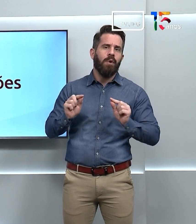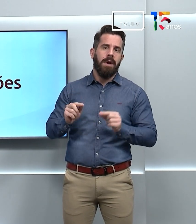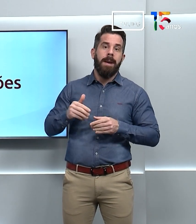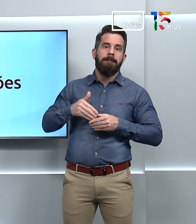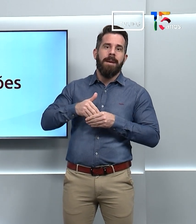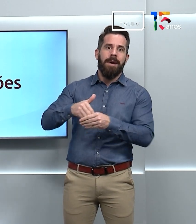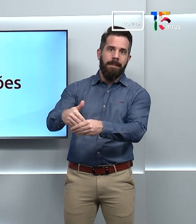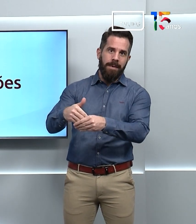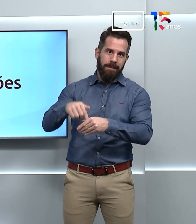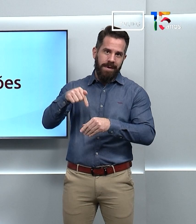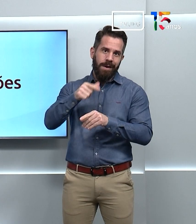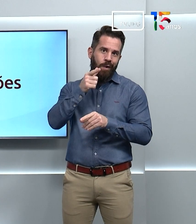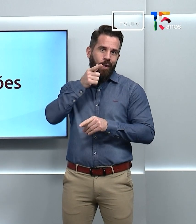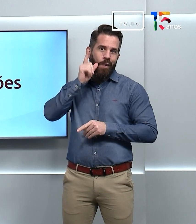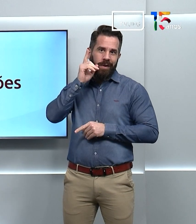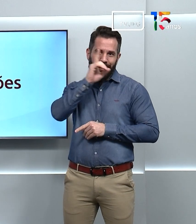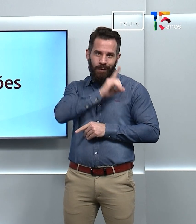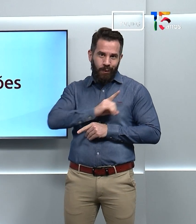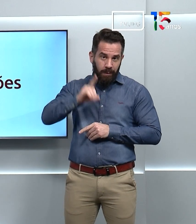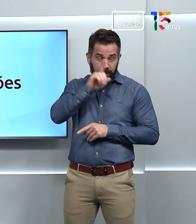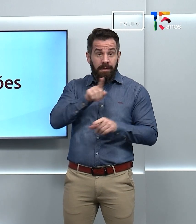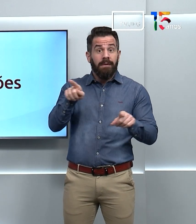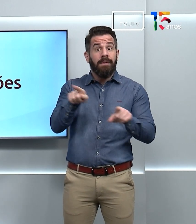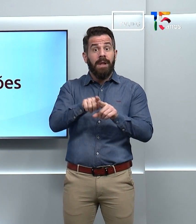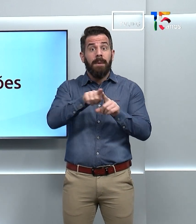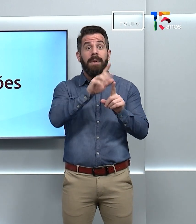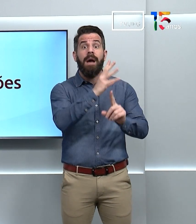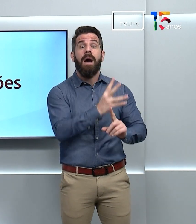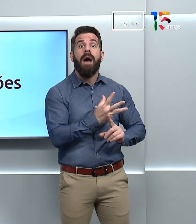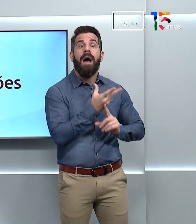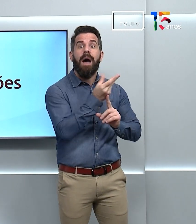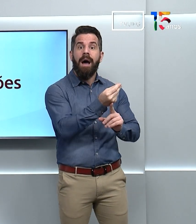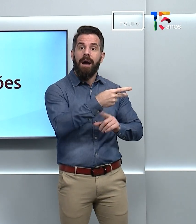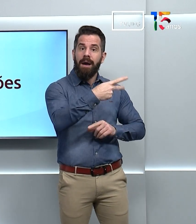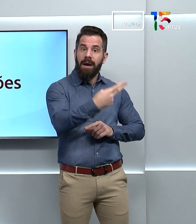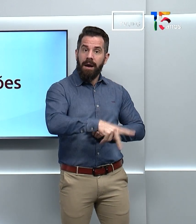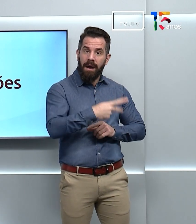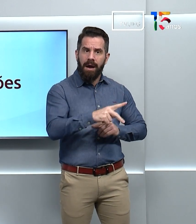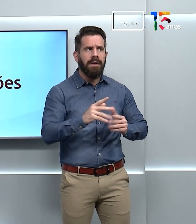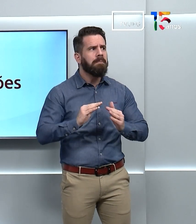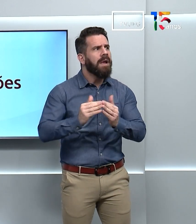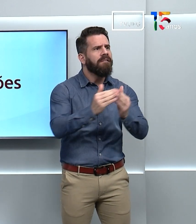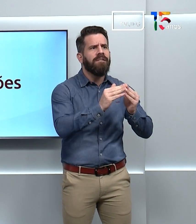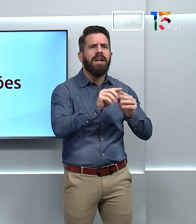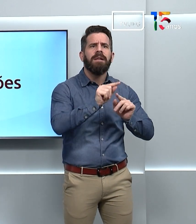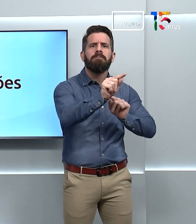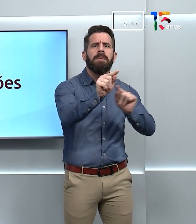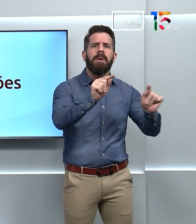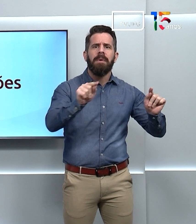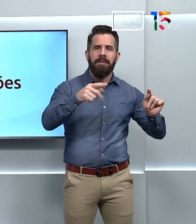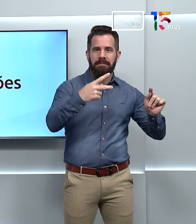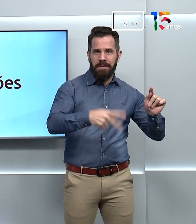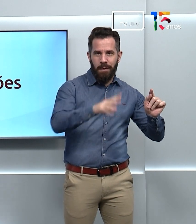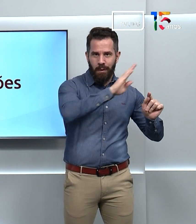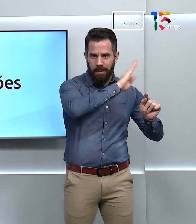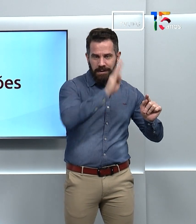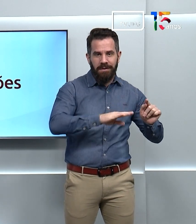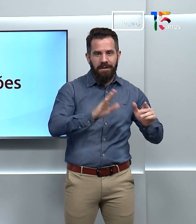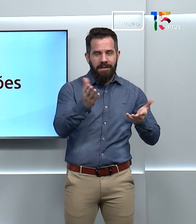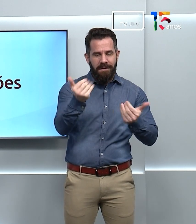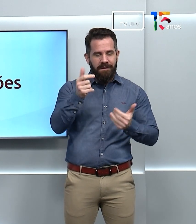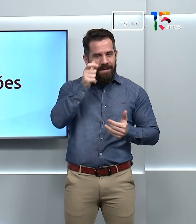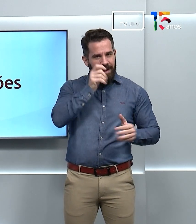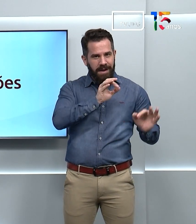eleições municipais e também sobre a arte produzida nas periferias do Brasil. Vem com a gente, o programa já está no